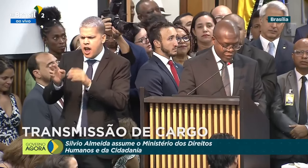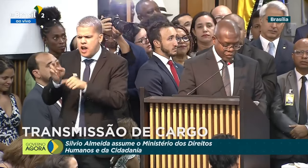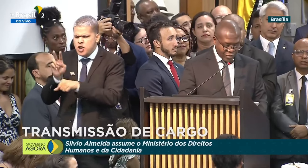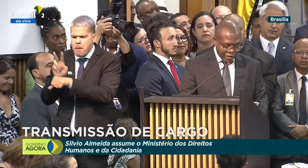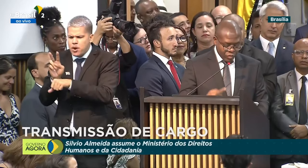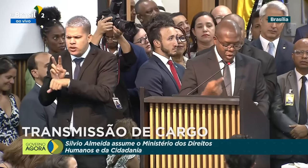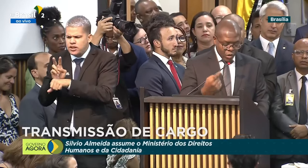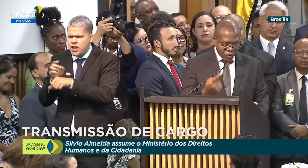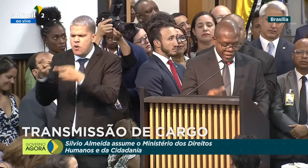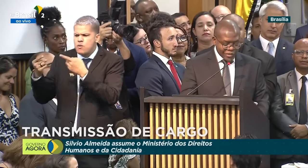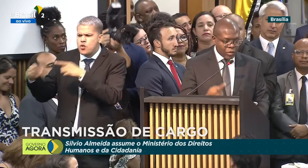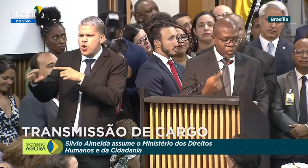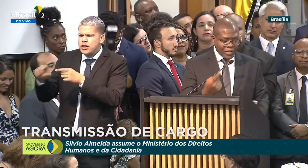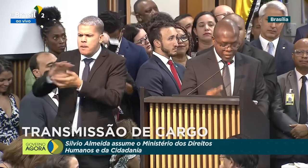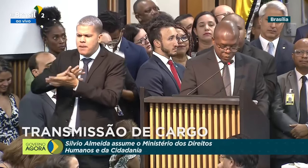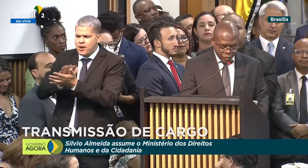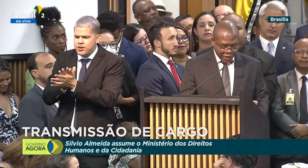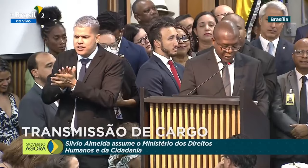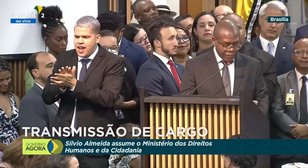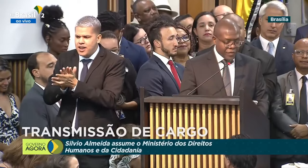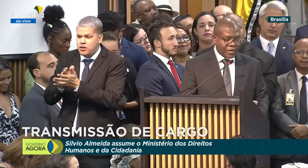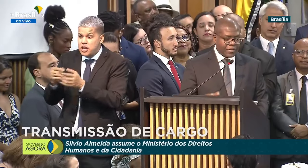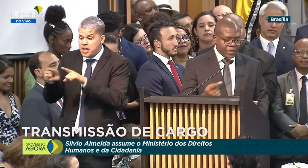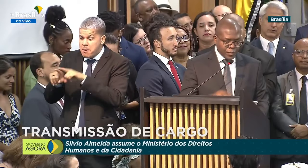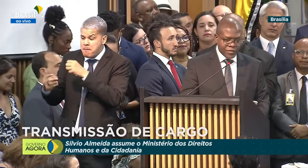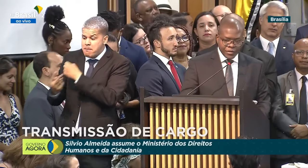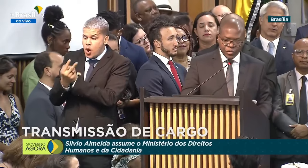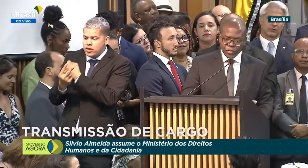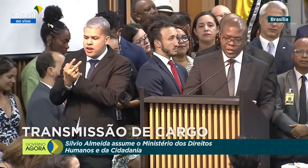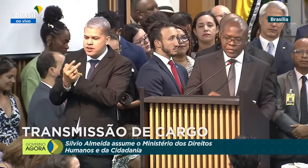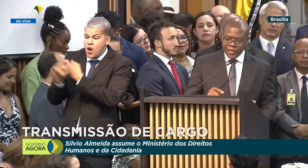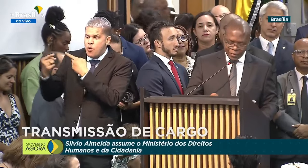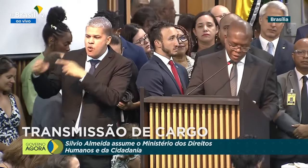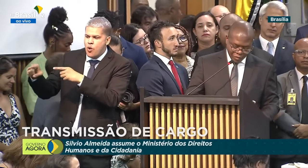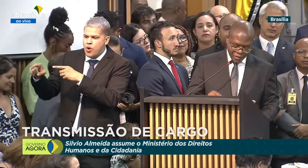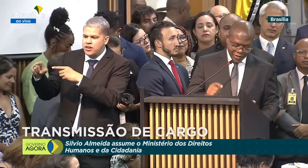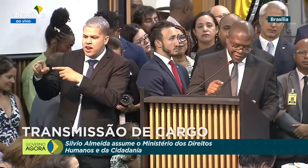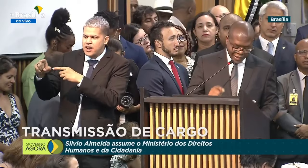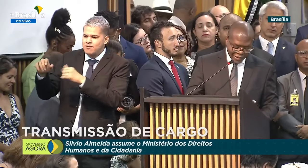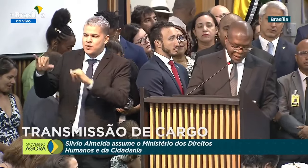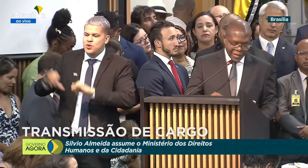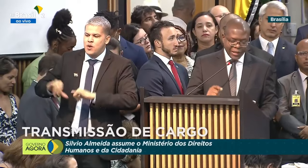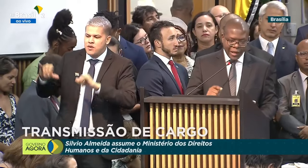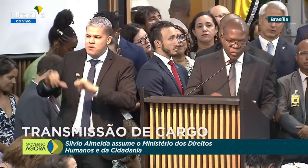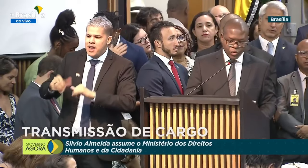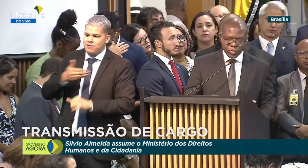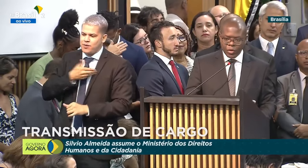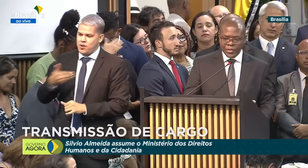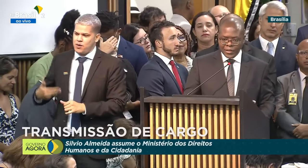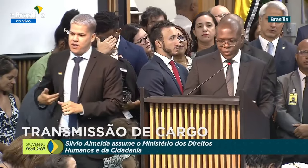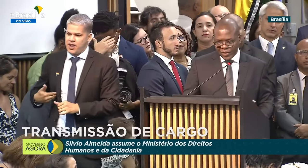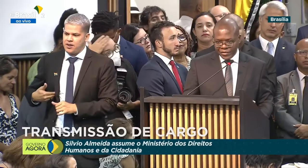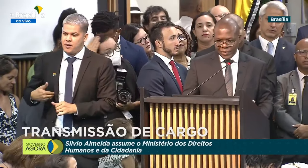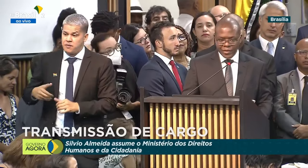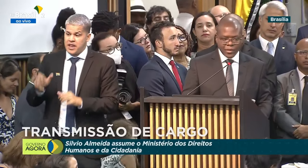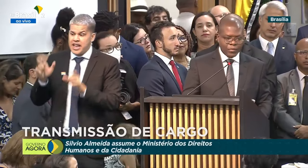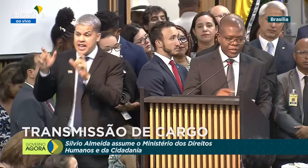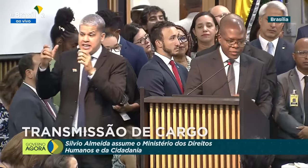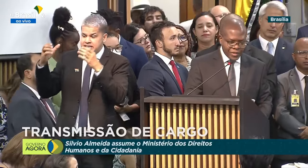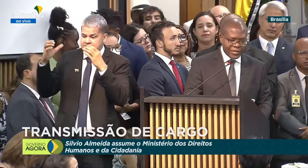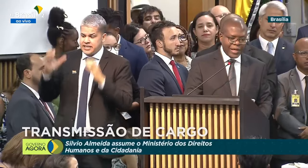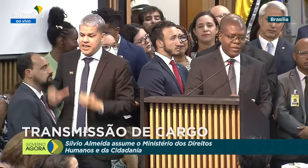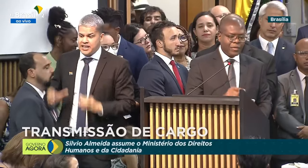frente ao preconceito ou diante da autoridade pública diz presidente Lula termino cidadania é o outro nome da Democracia